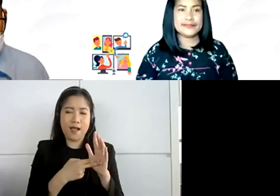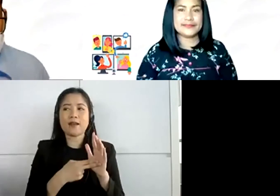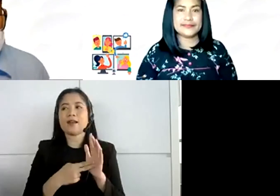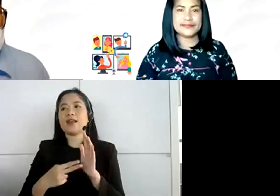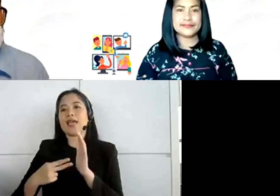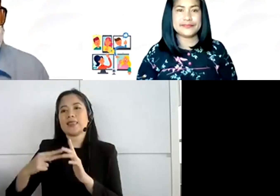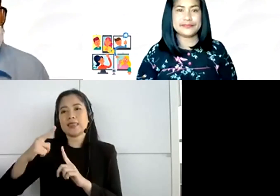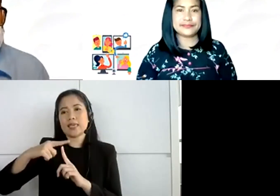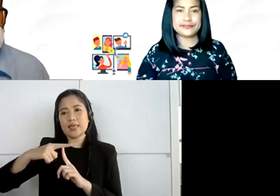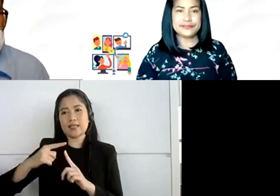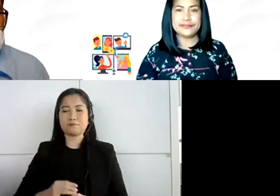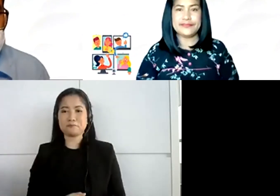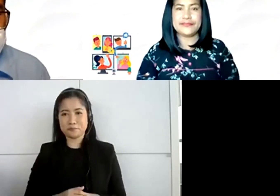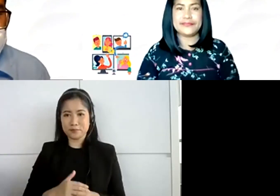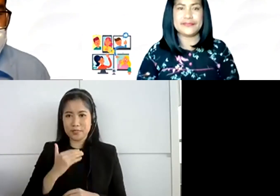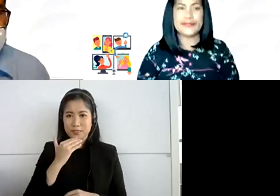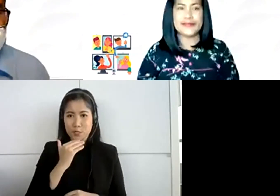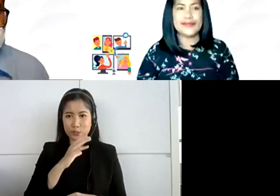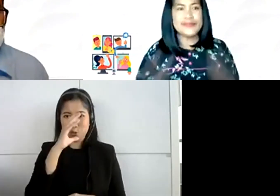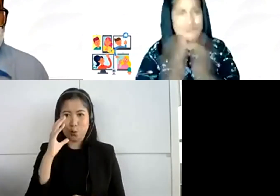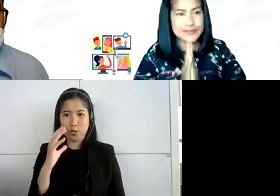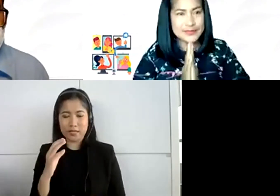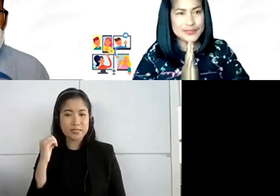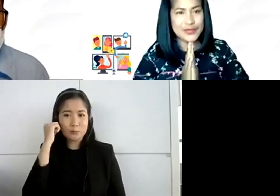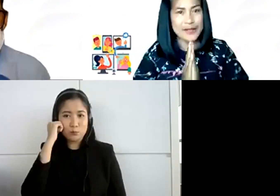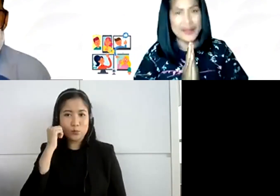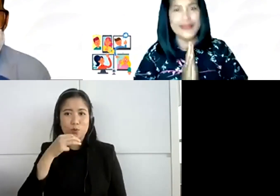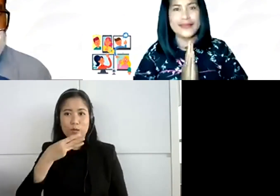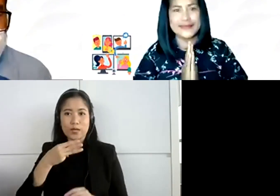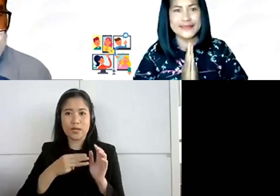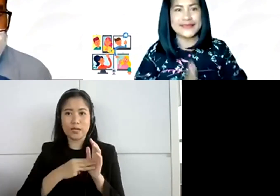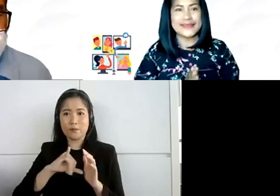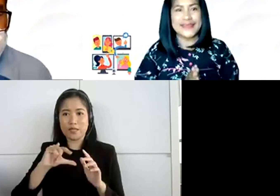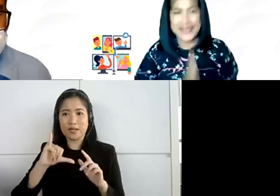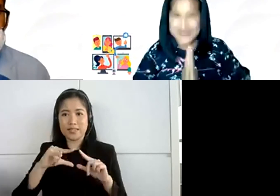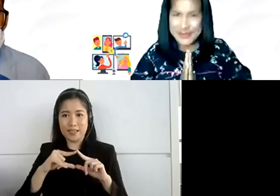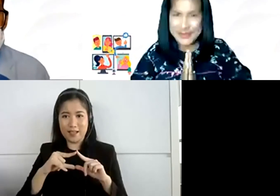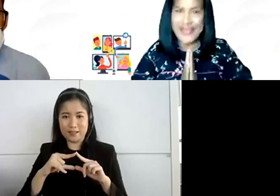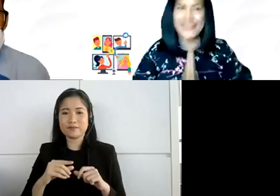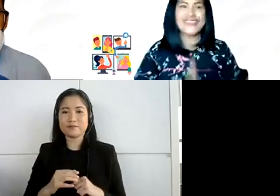Timur. Selamat sore, Ibu Emilia, saya sebut ya Bu.